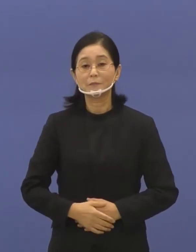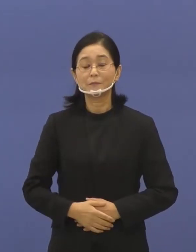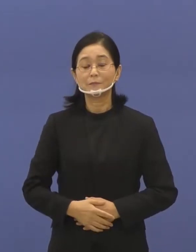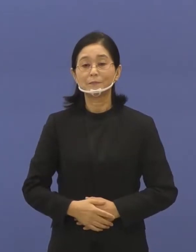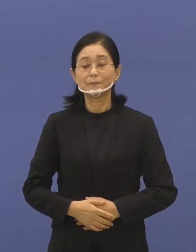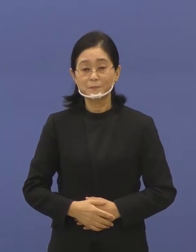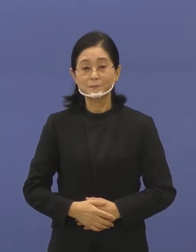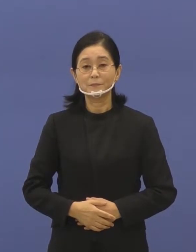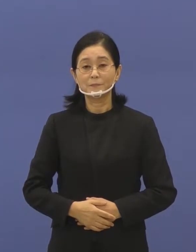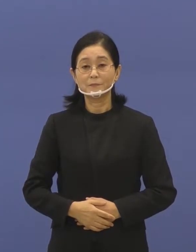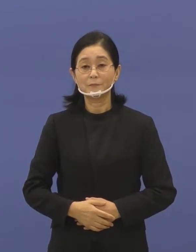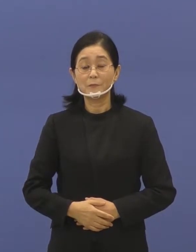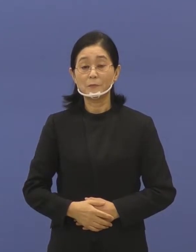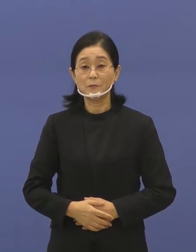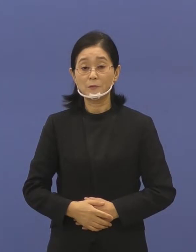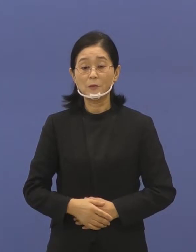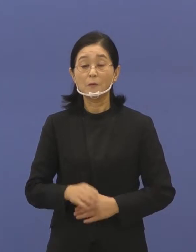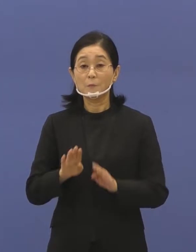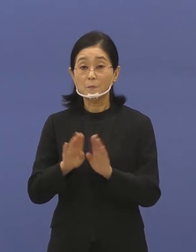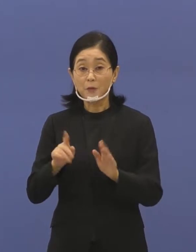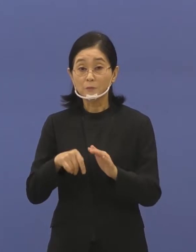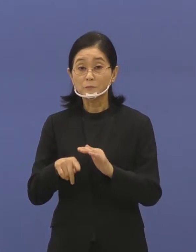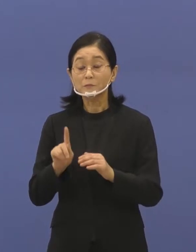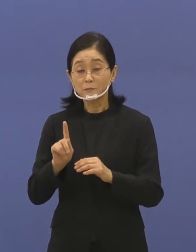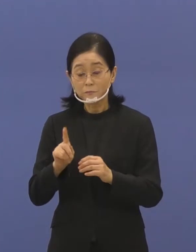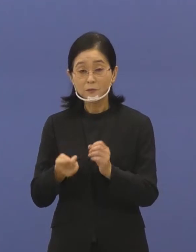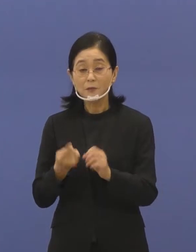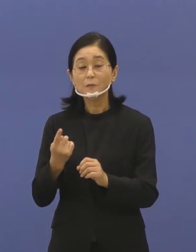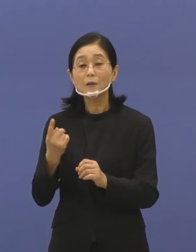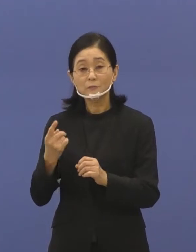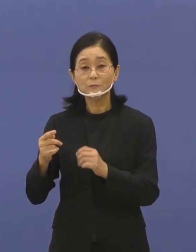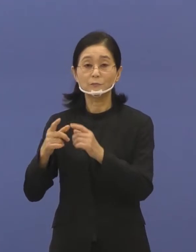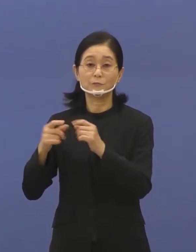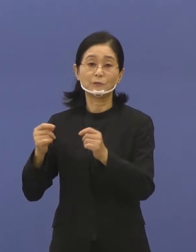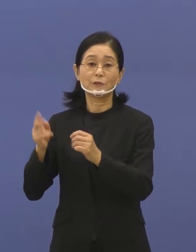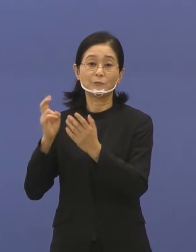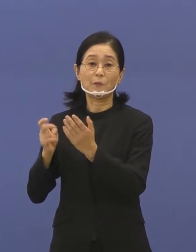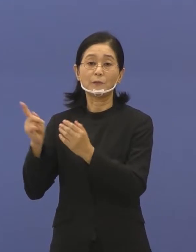で開設することと決まってたわけなんですけれども、